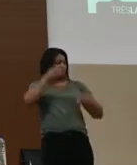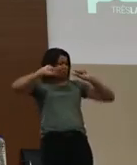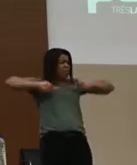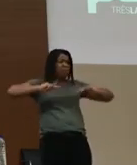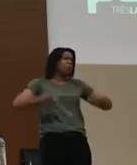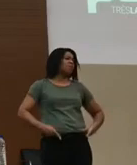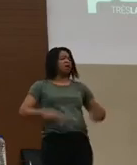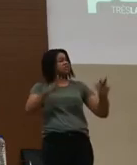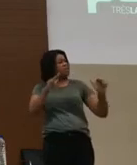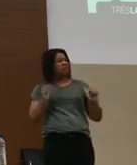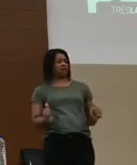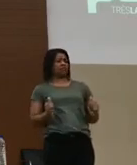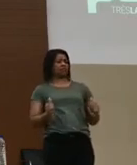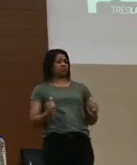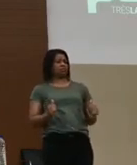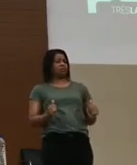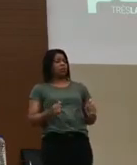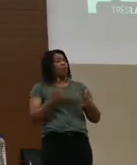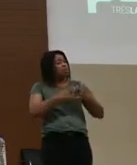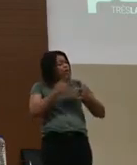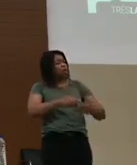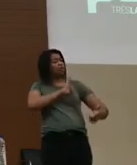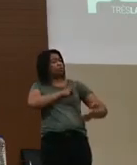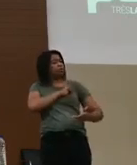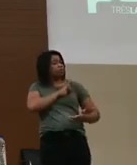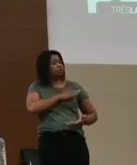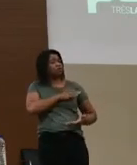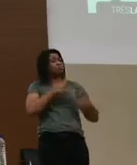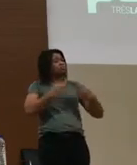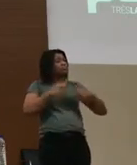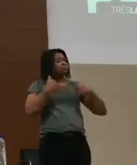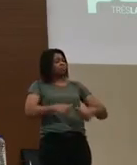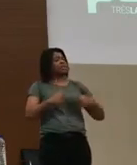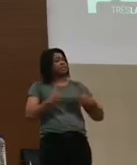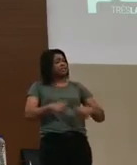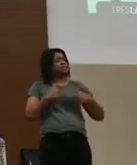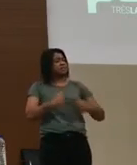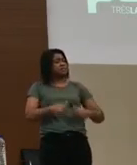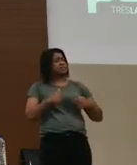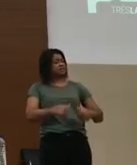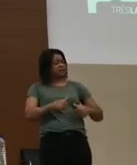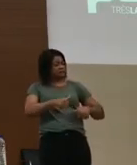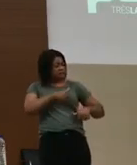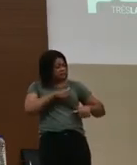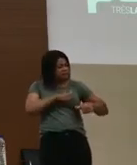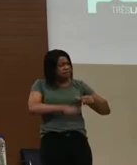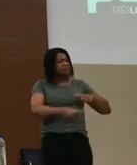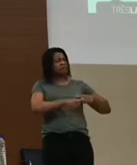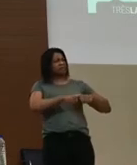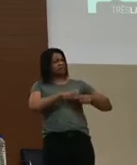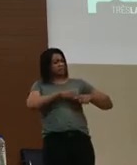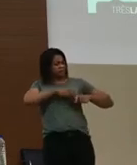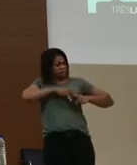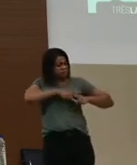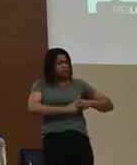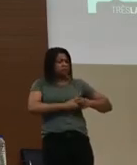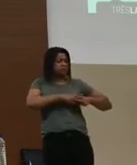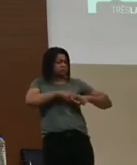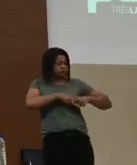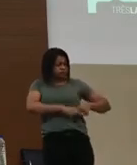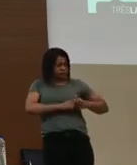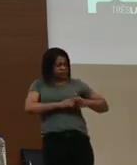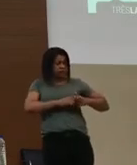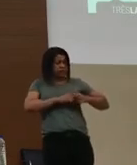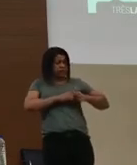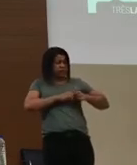Porque o nosso coração ainda precisa de uma alta dose da humildade, de abrir